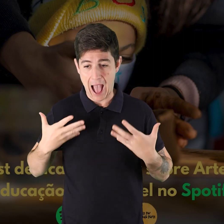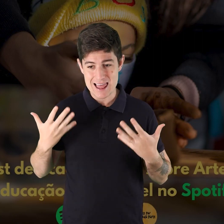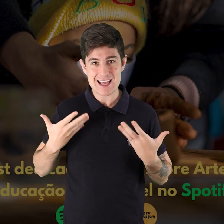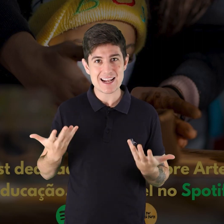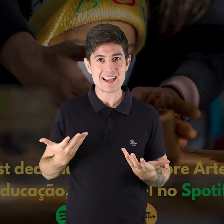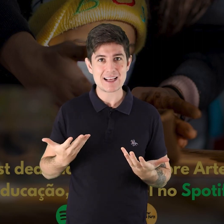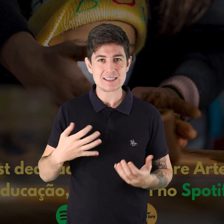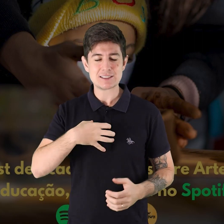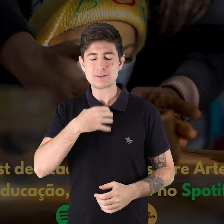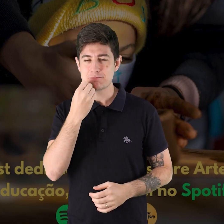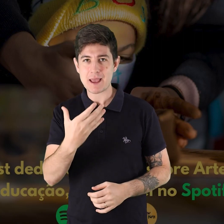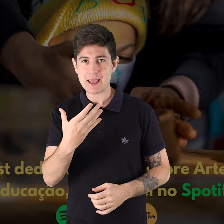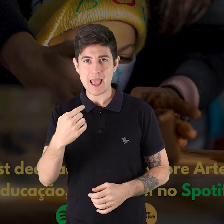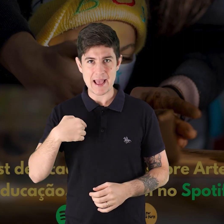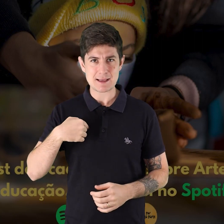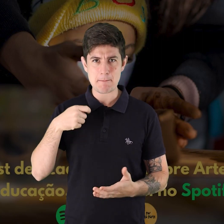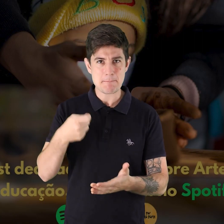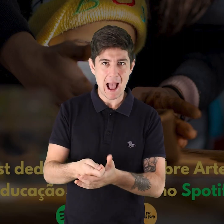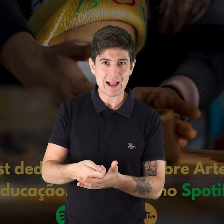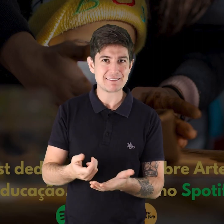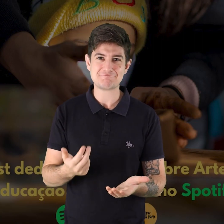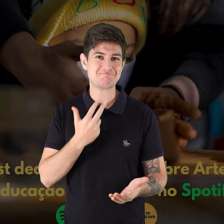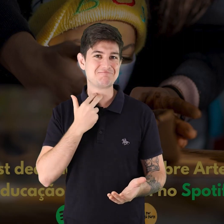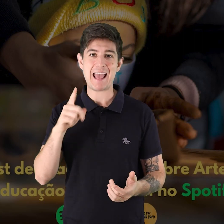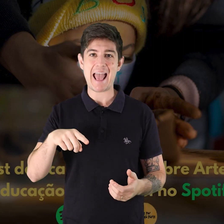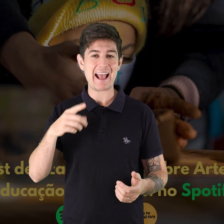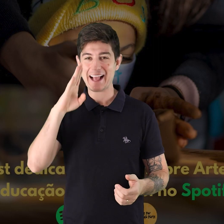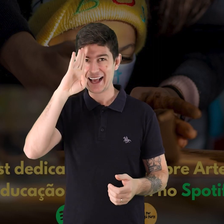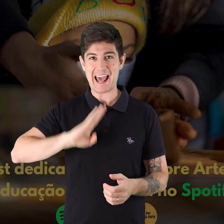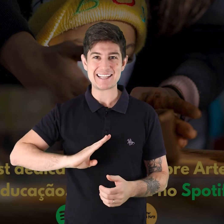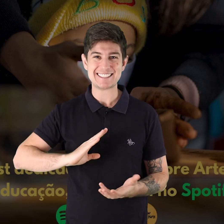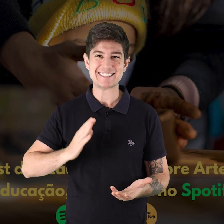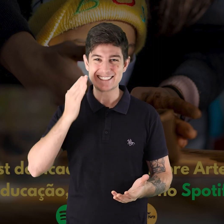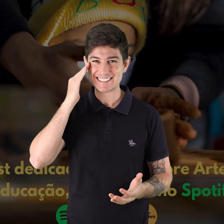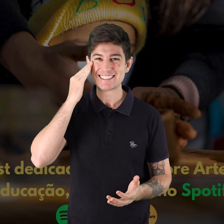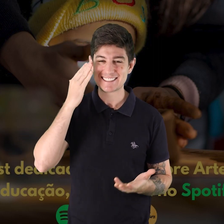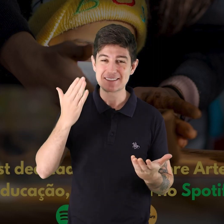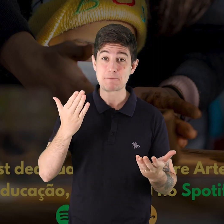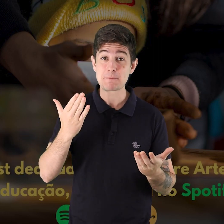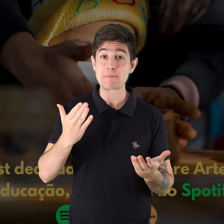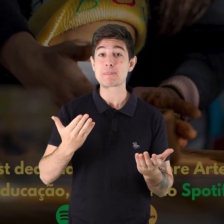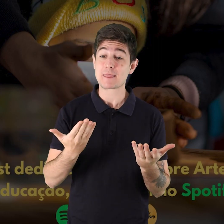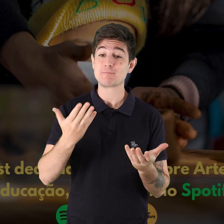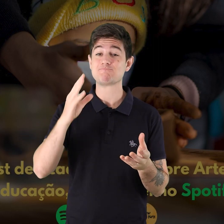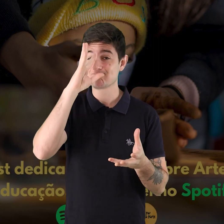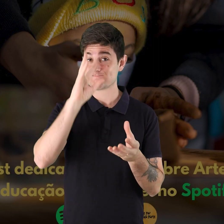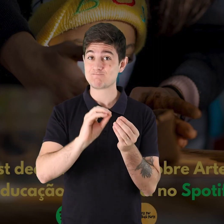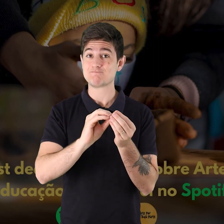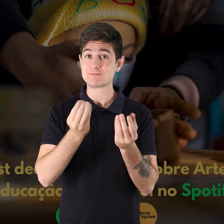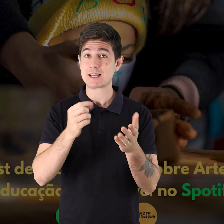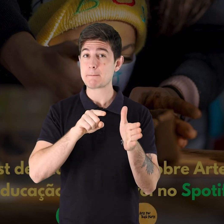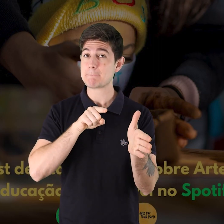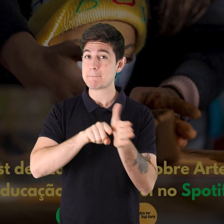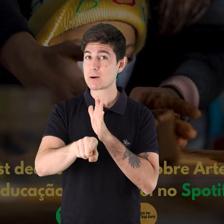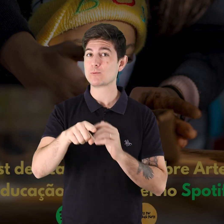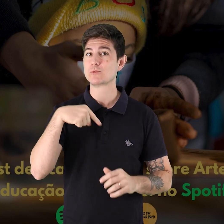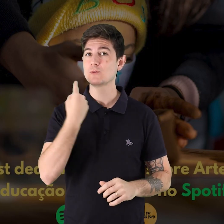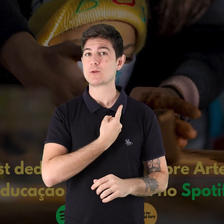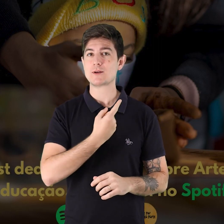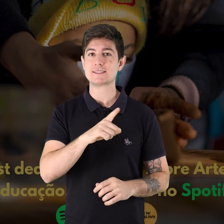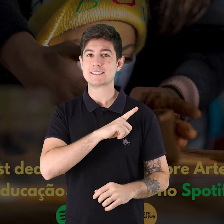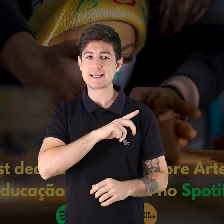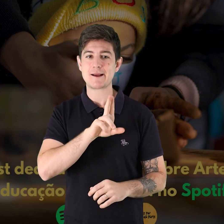coisas gratuitas. E por que tão difícil conseguir se é uma coisa que você não consegue comprar? Essa eu acho que é assim, a